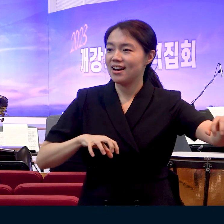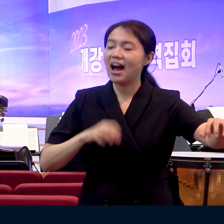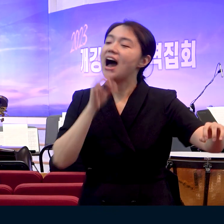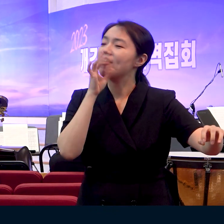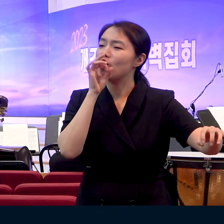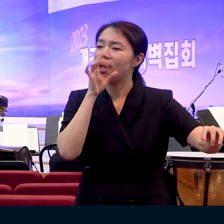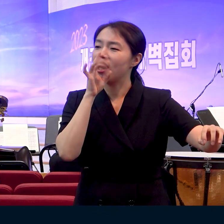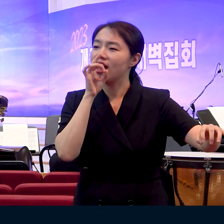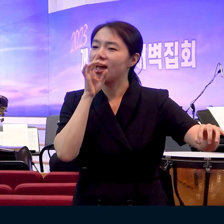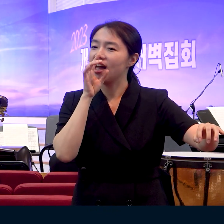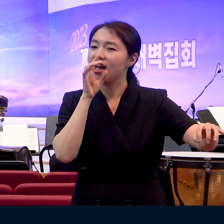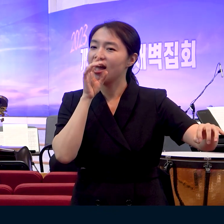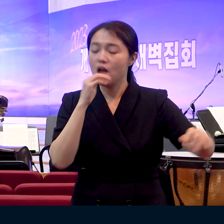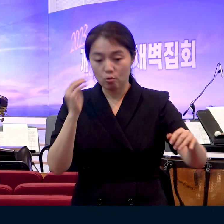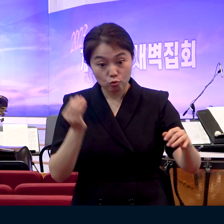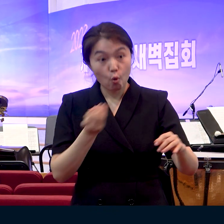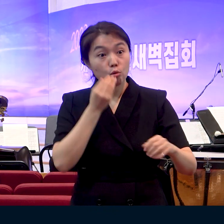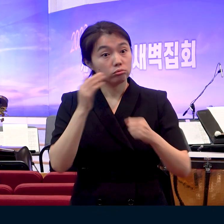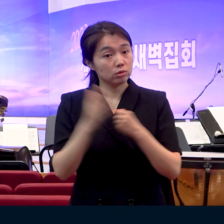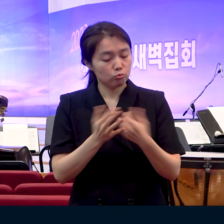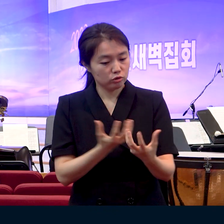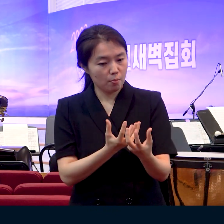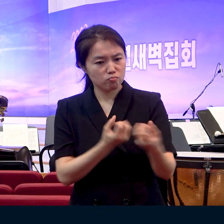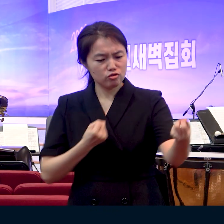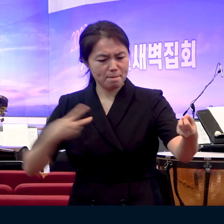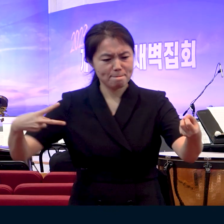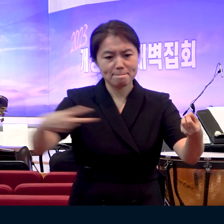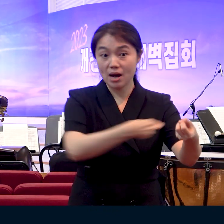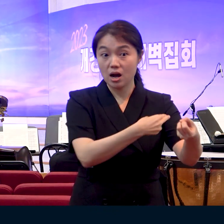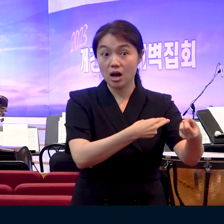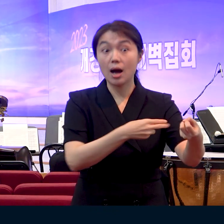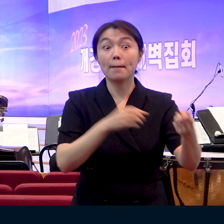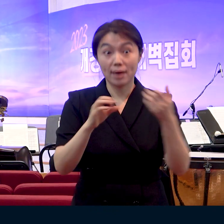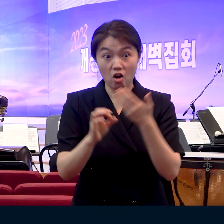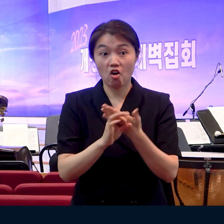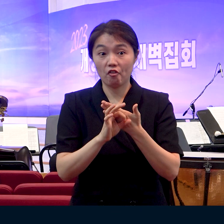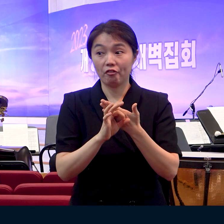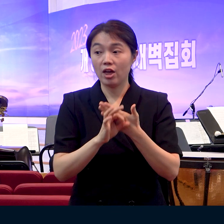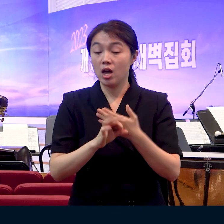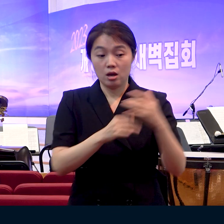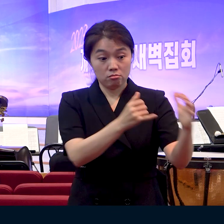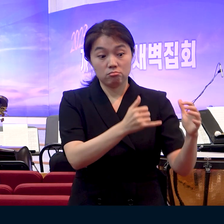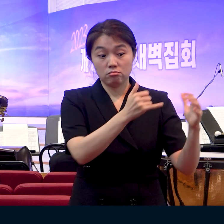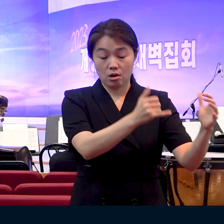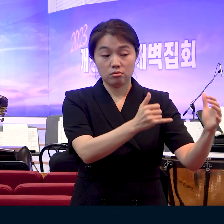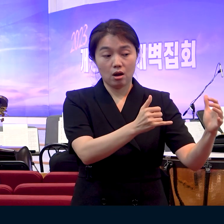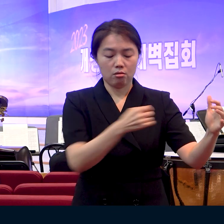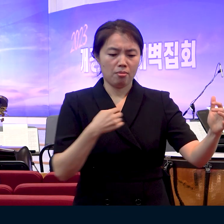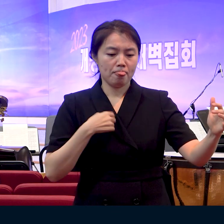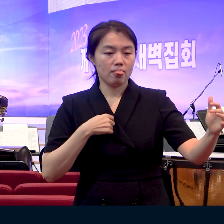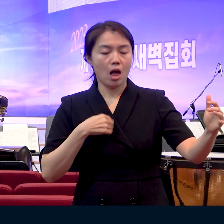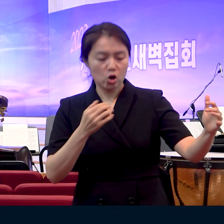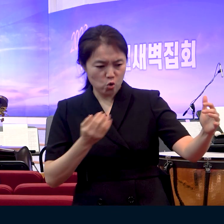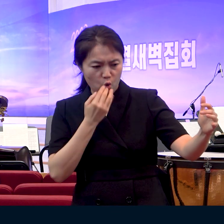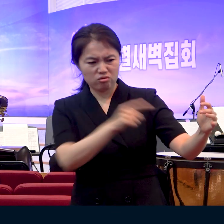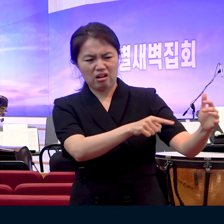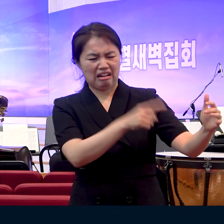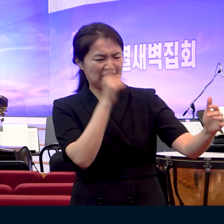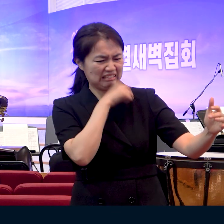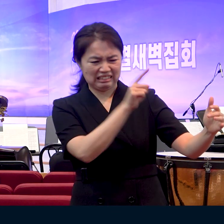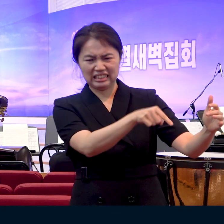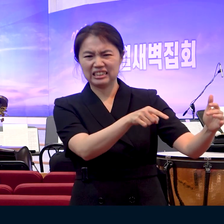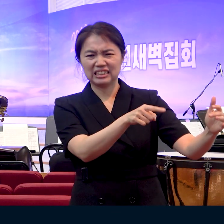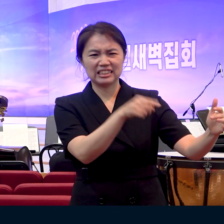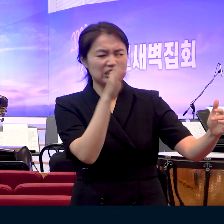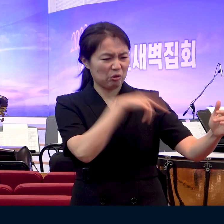거룩을 핑계로 분리되기 시작하면요, 세상과 분리해서 자기들만 거룩하다고, 저 믿지 않는 것들과 저 세상적인 것들과 저